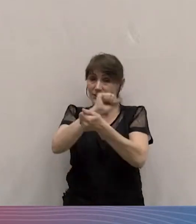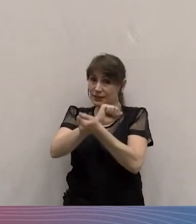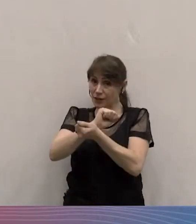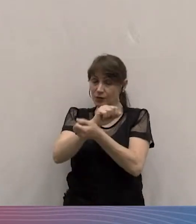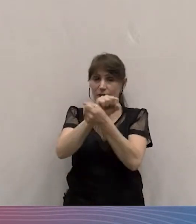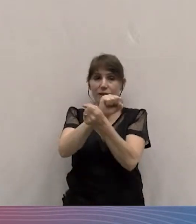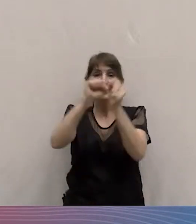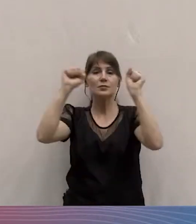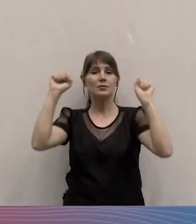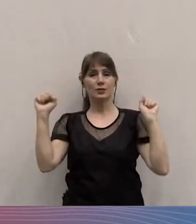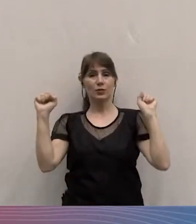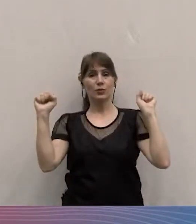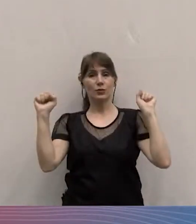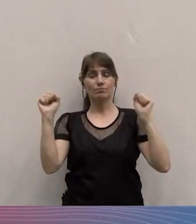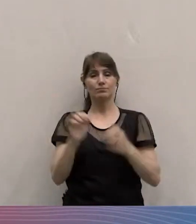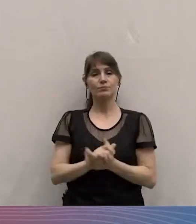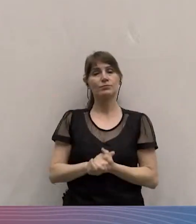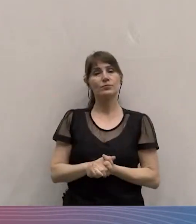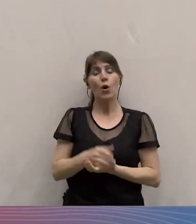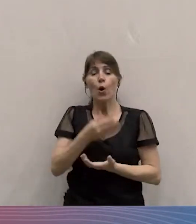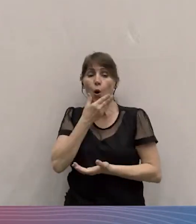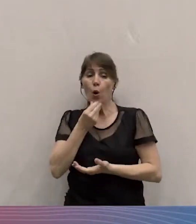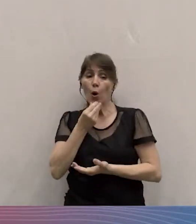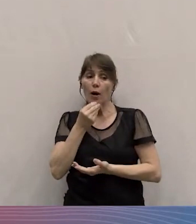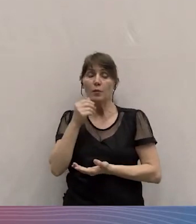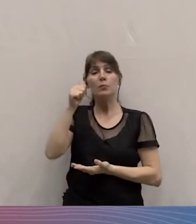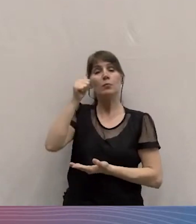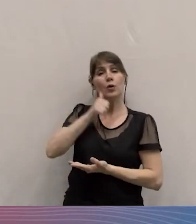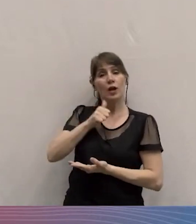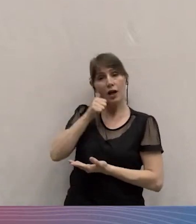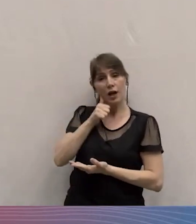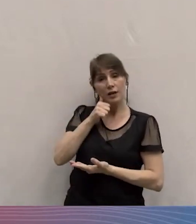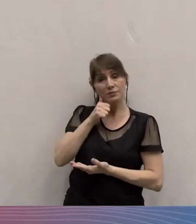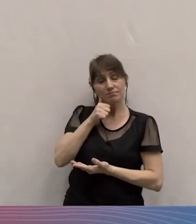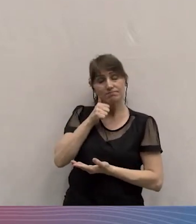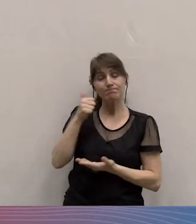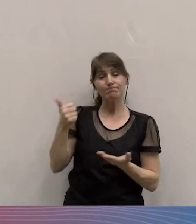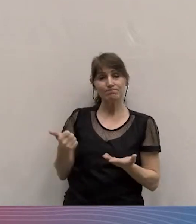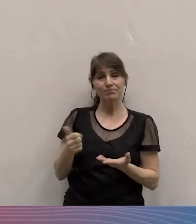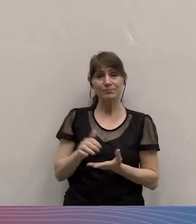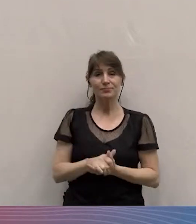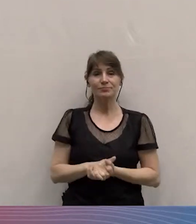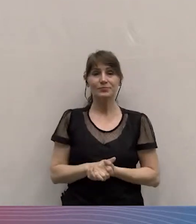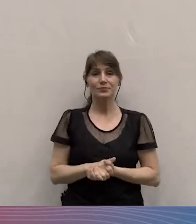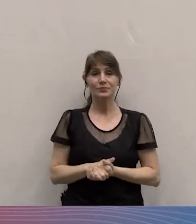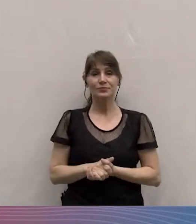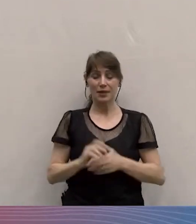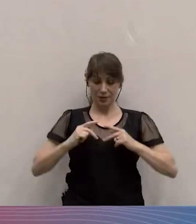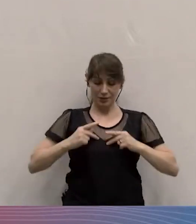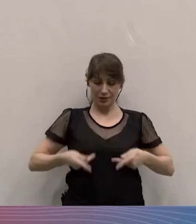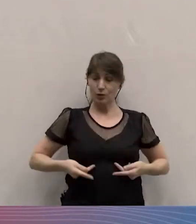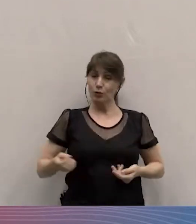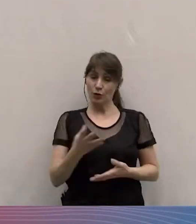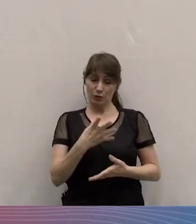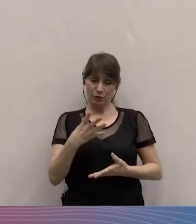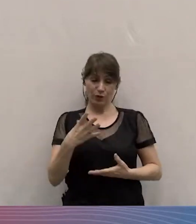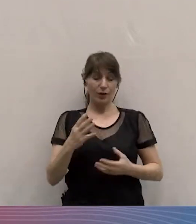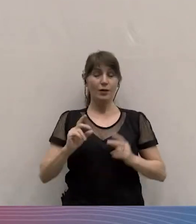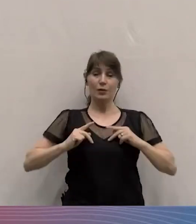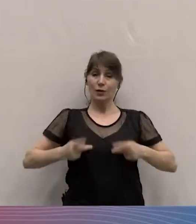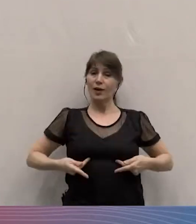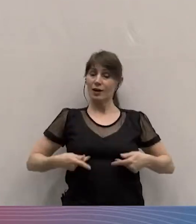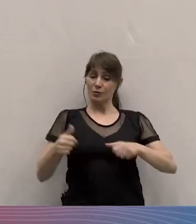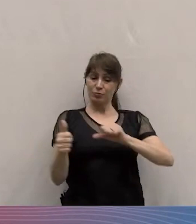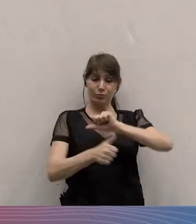liberto, nem homem nem mulher. Irmãos, nesse novo homem, nessa nova